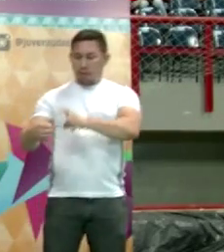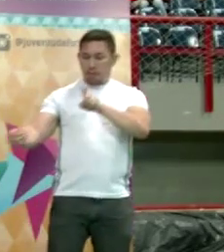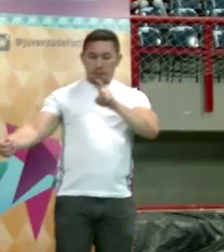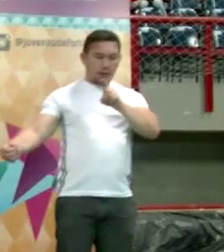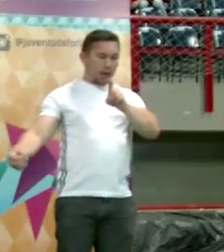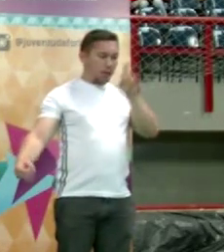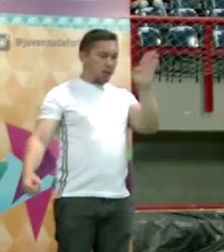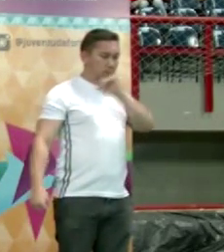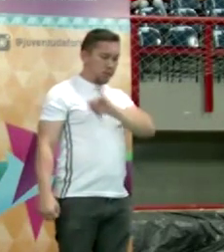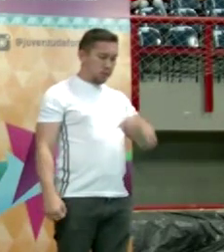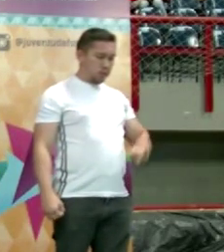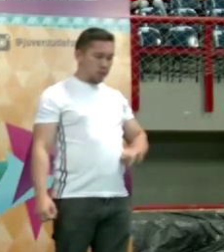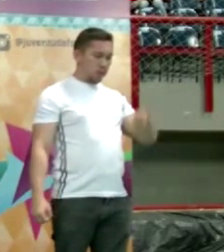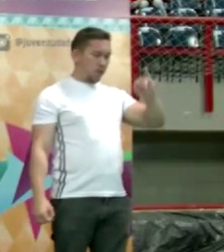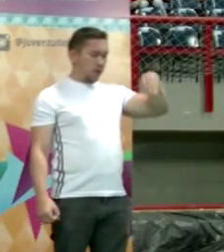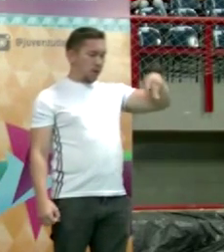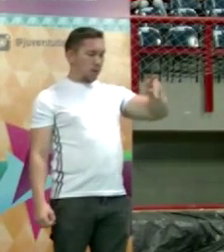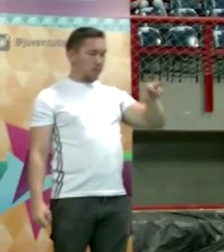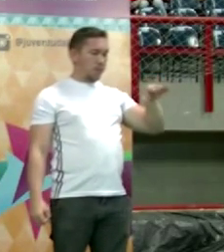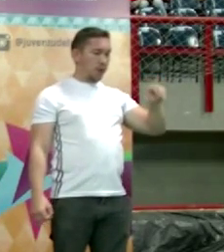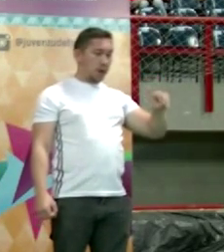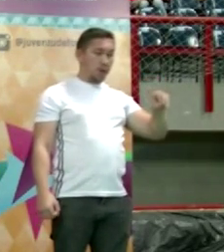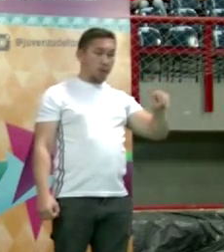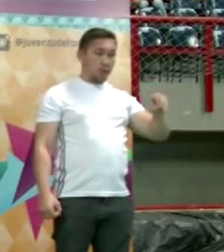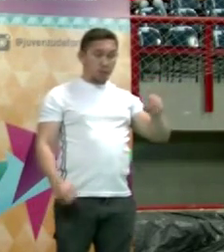independência. O que é que o Brasil era antes?